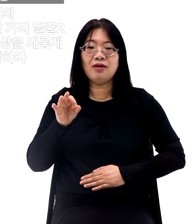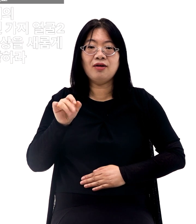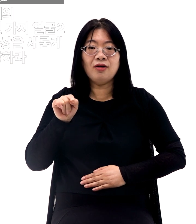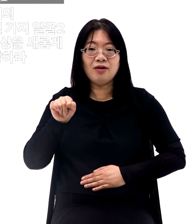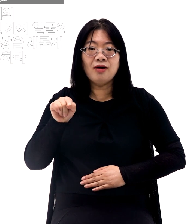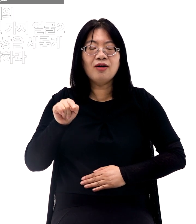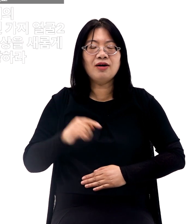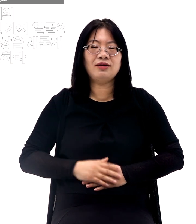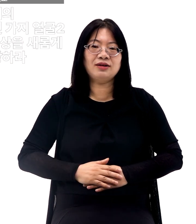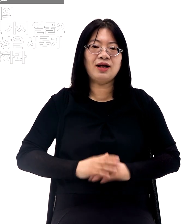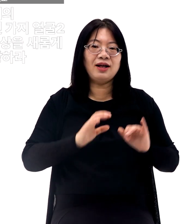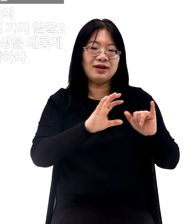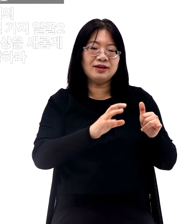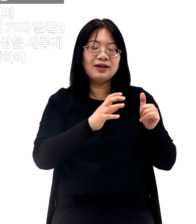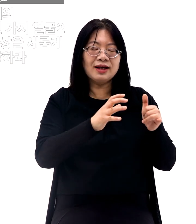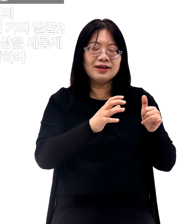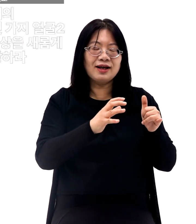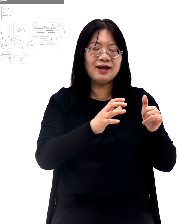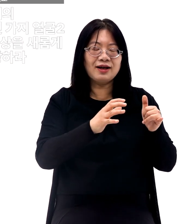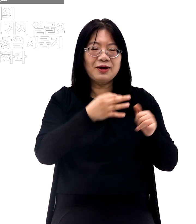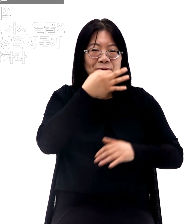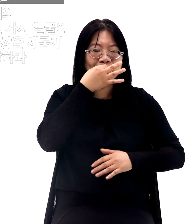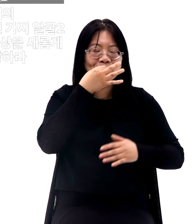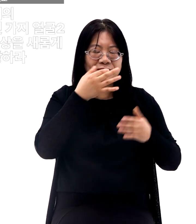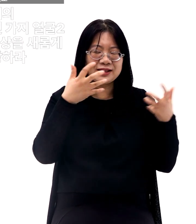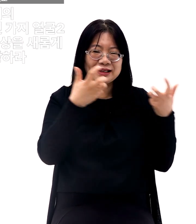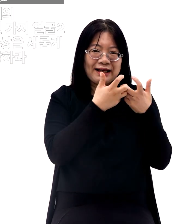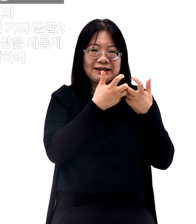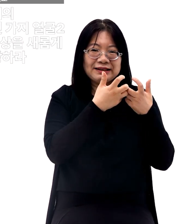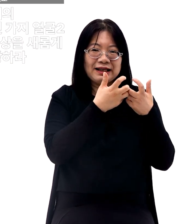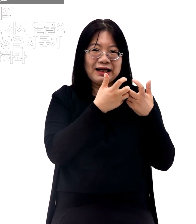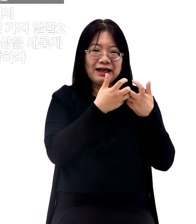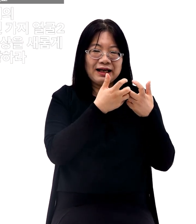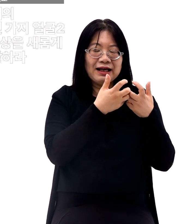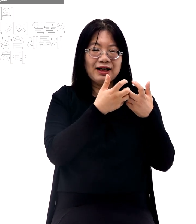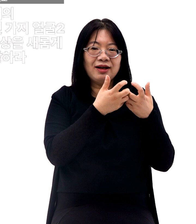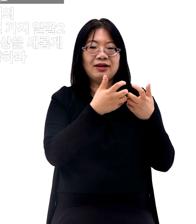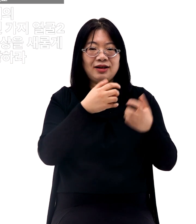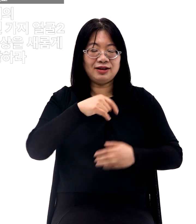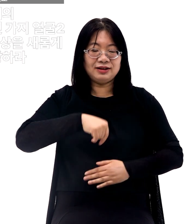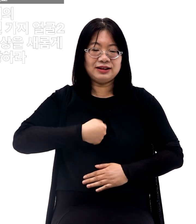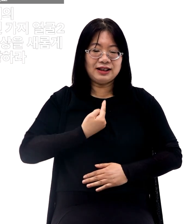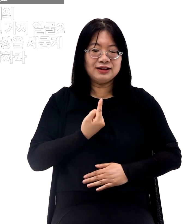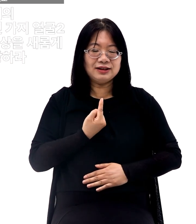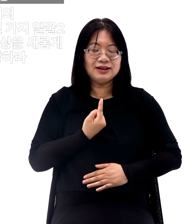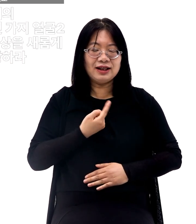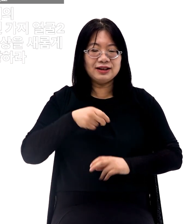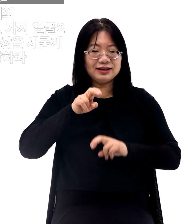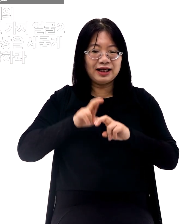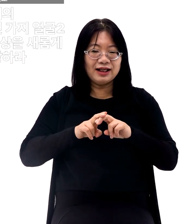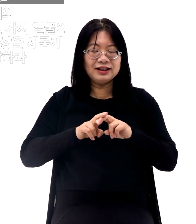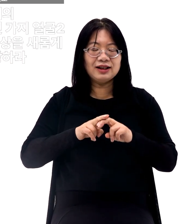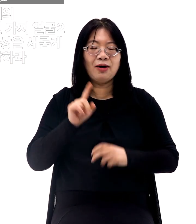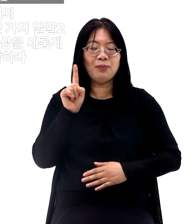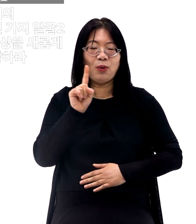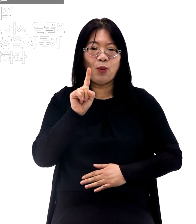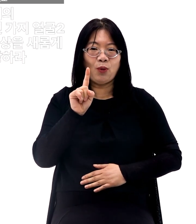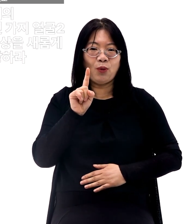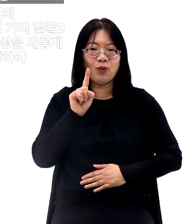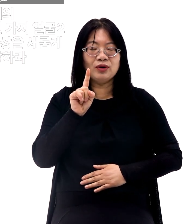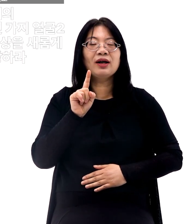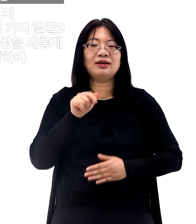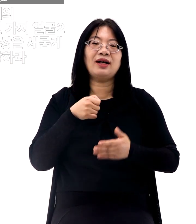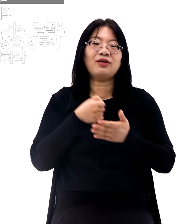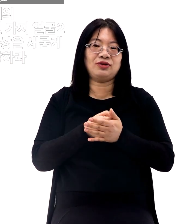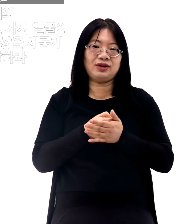세속으로 가득한 세상을 향한 자기의 자리매김이에요. 그러니까 예배 자체가